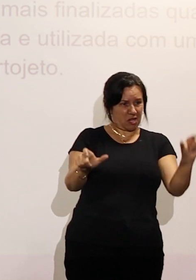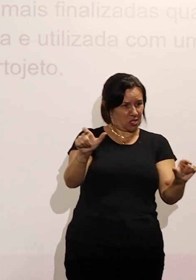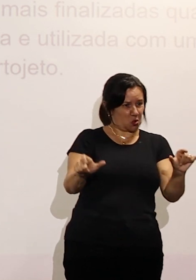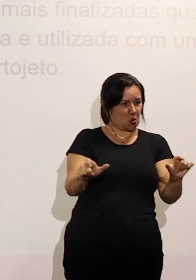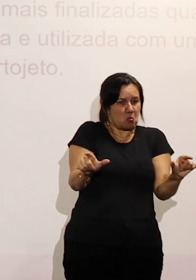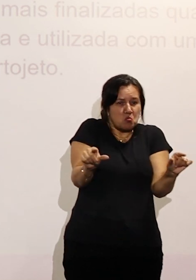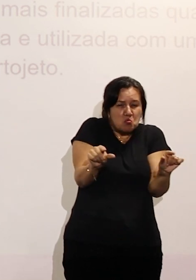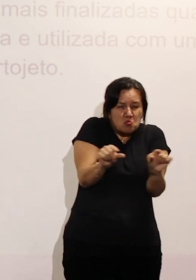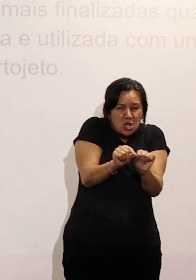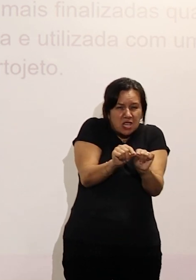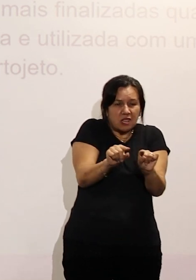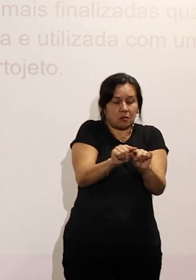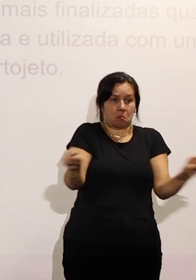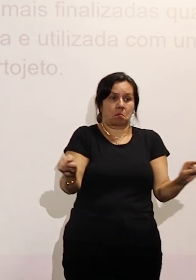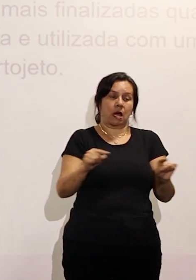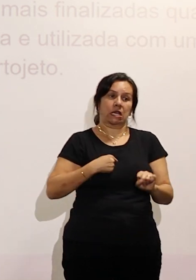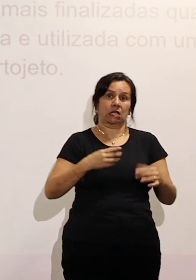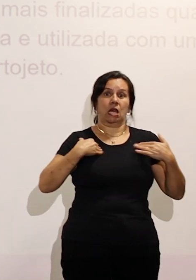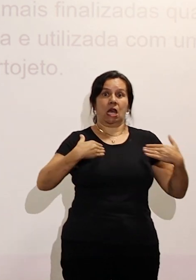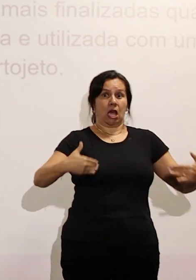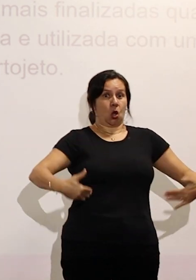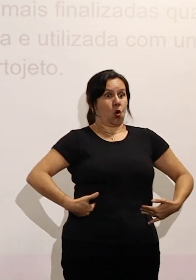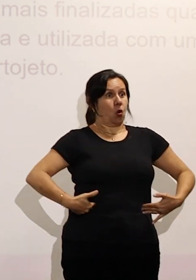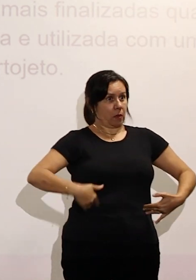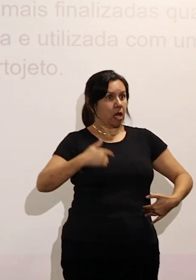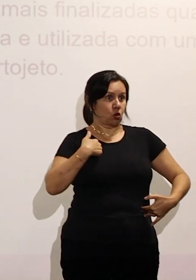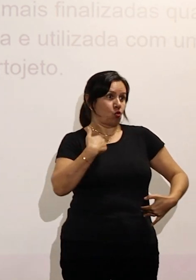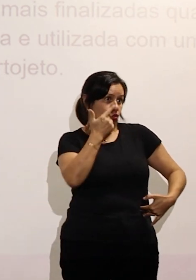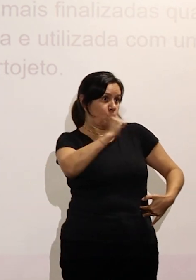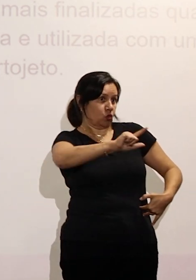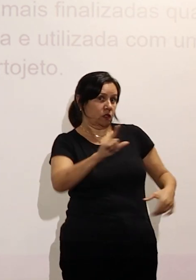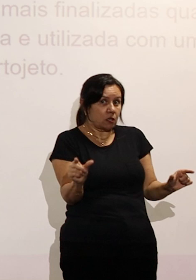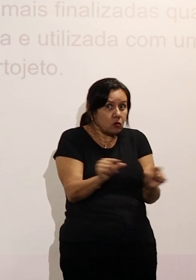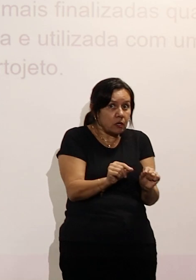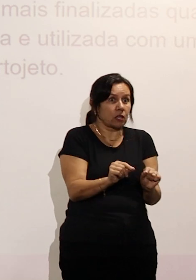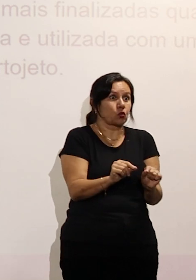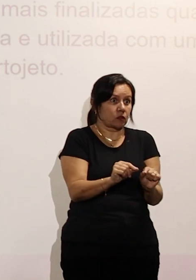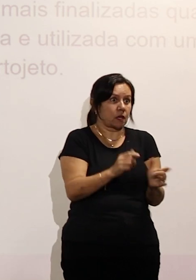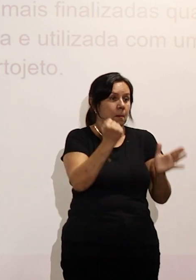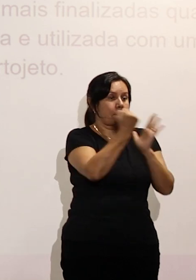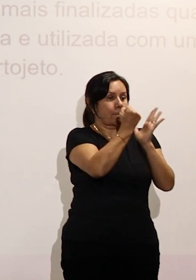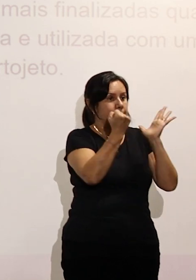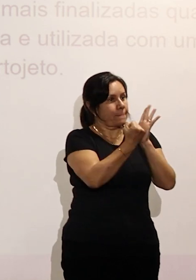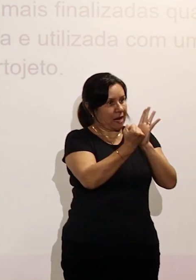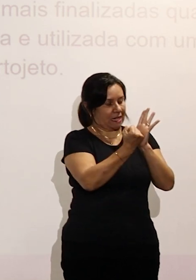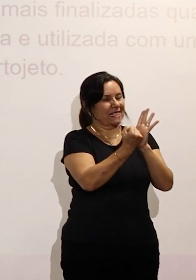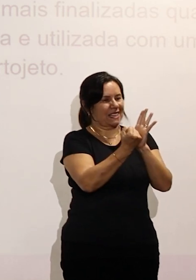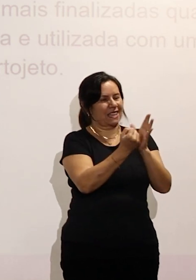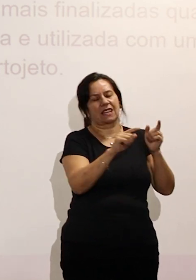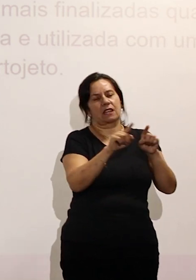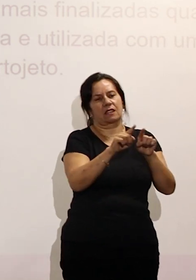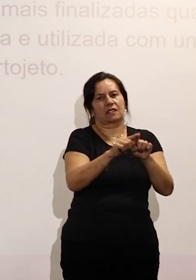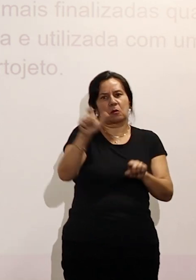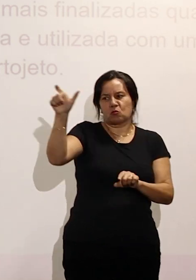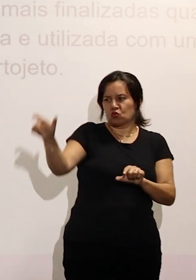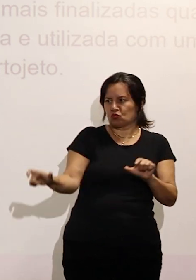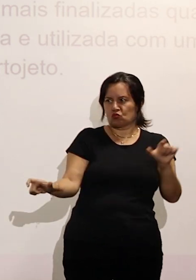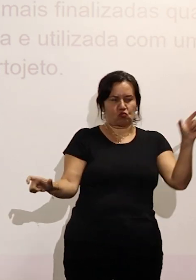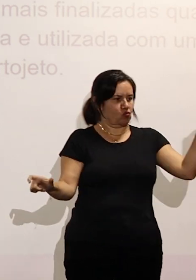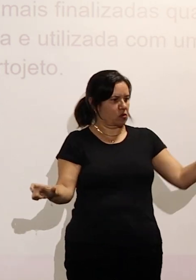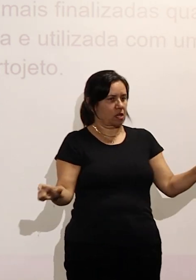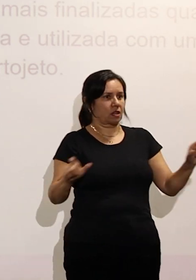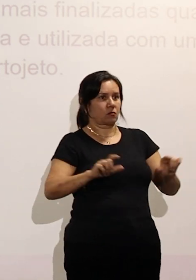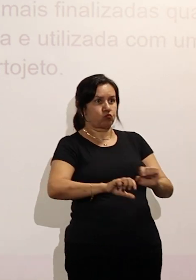relativamente pequeno. Então tem coisa da roupa que eu consigo reduzir e marcar ela no personagem de modo que